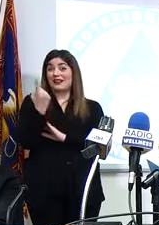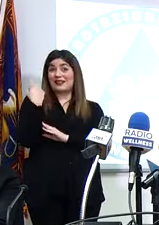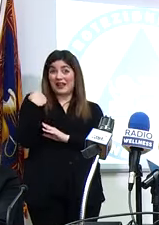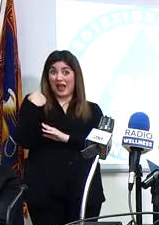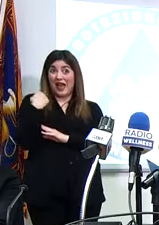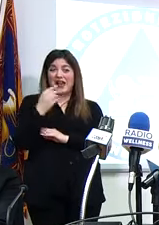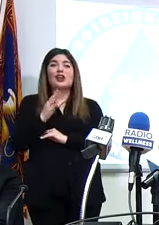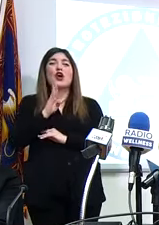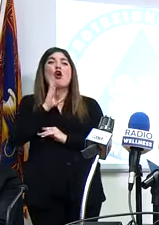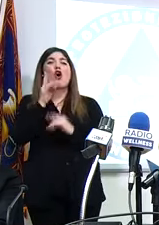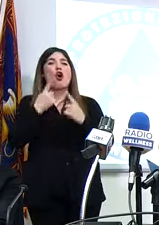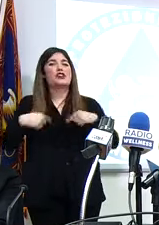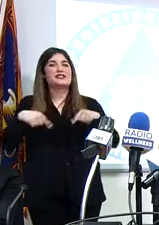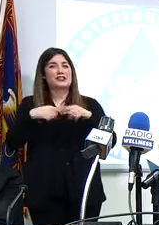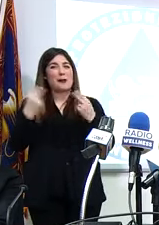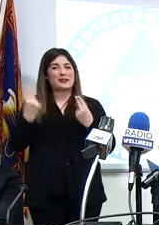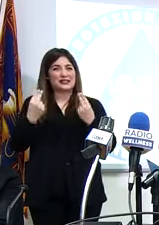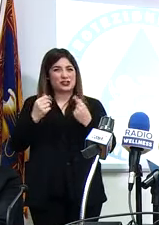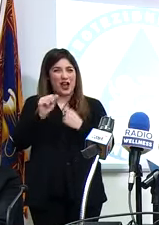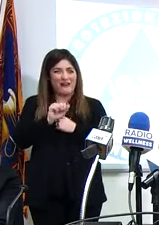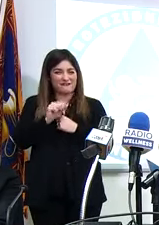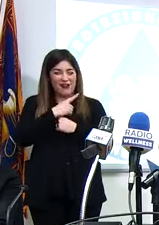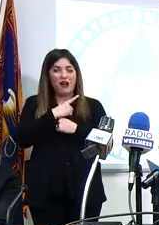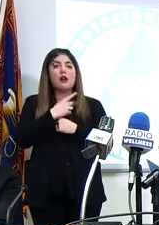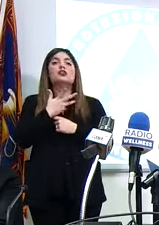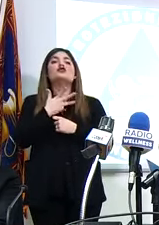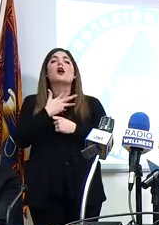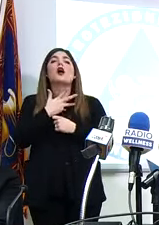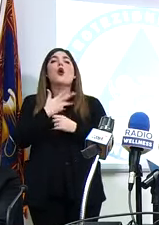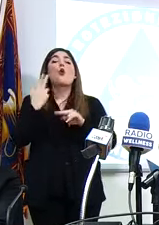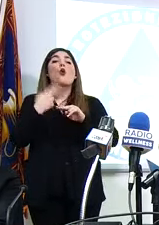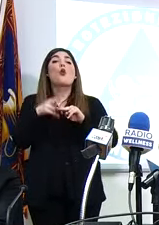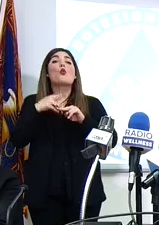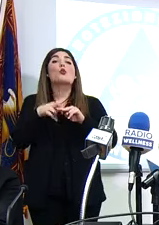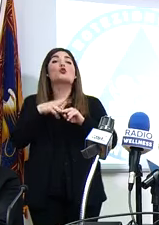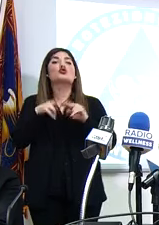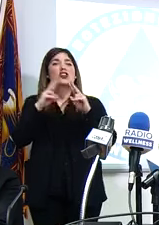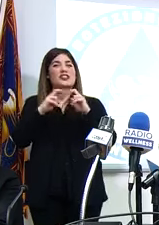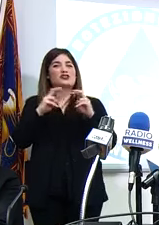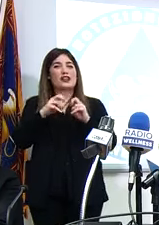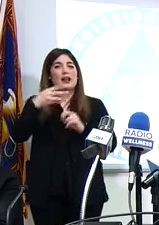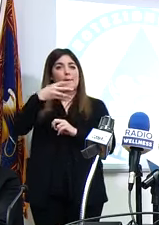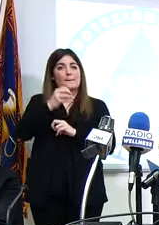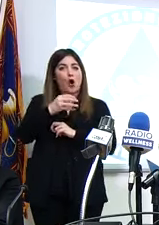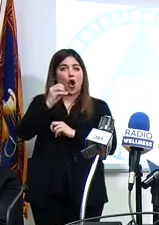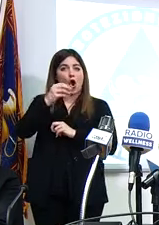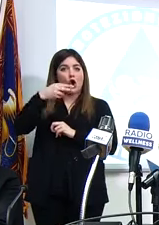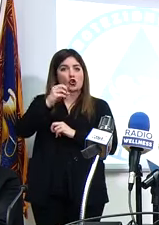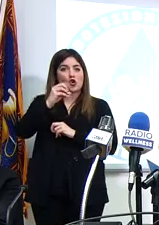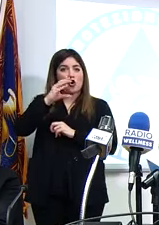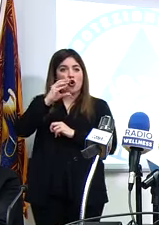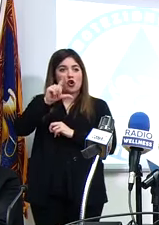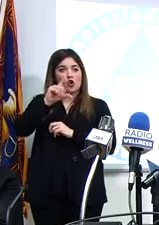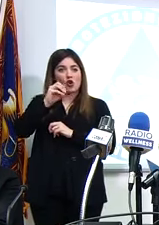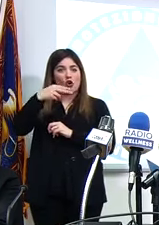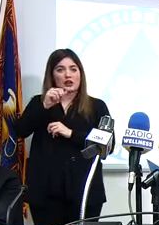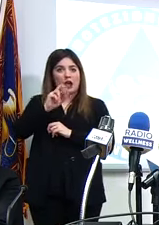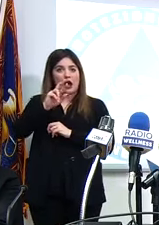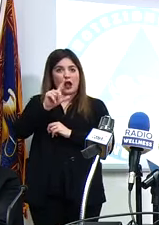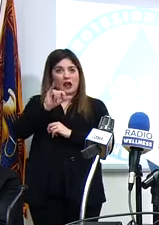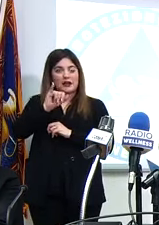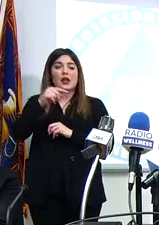Amministrazione dell'AIFA ho fatto approvare l'uso, una ricerca con i monoclonali, il Ministro stamattina l'ha autorizzata, quindi la